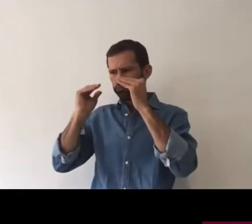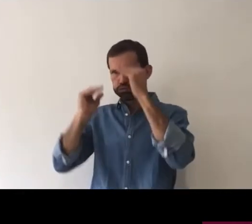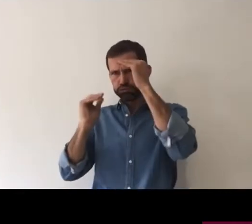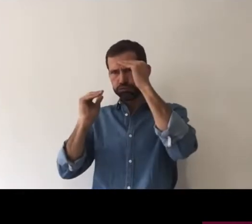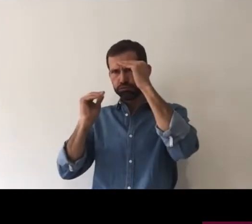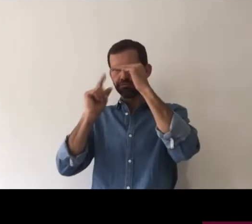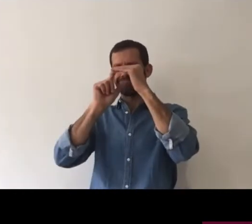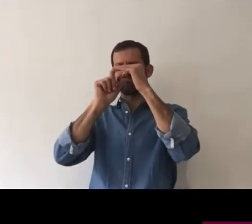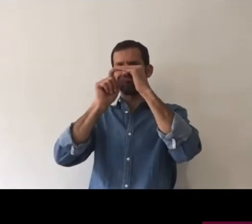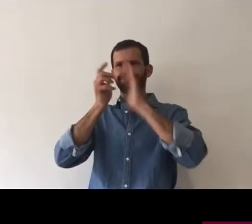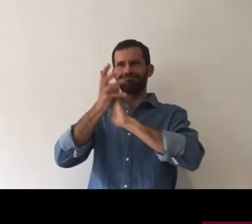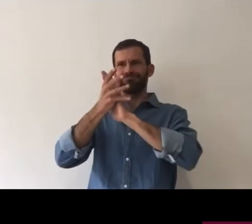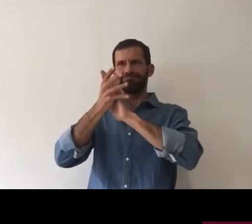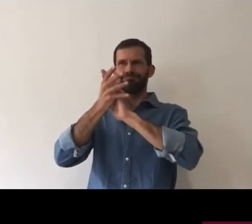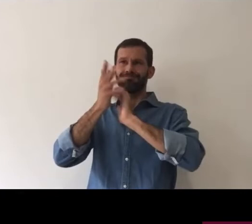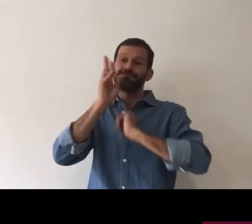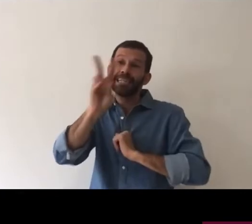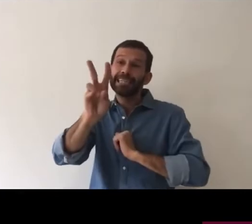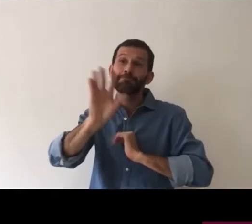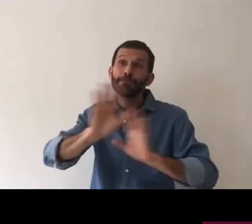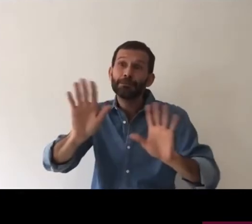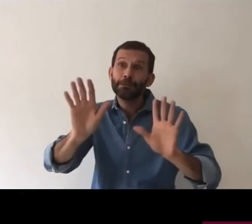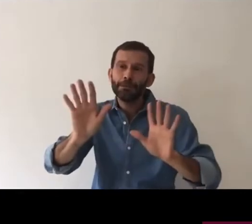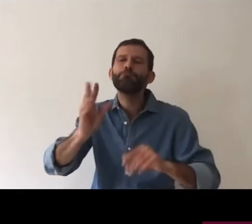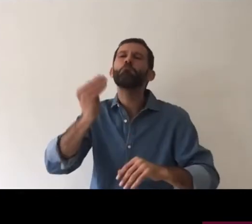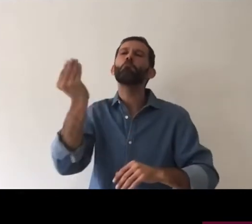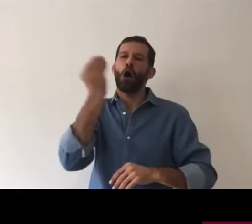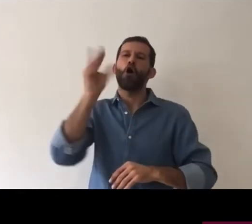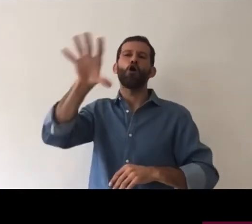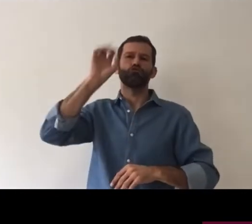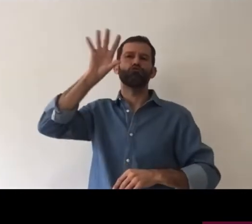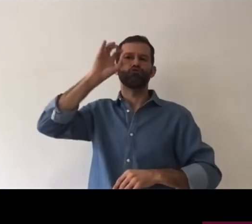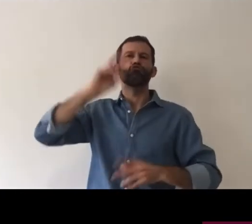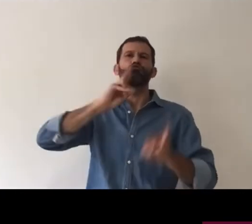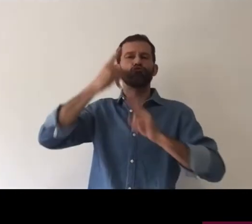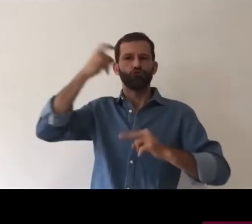De hecho, en el estudio 1 y 2 sí que vemos una diferencia